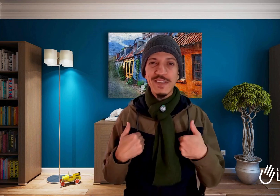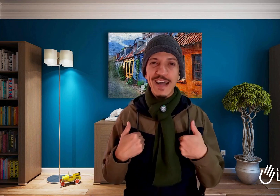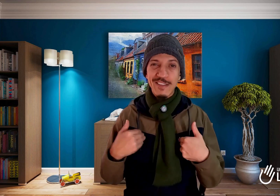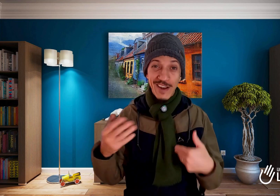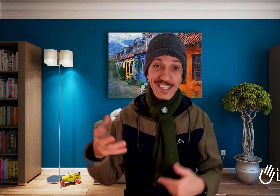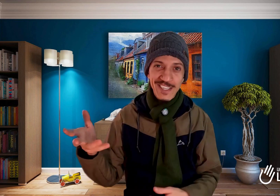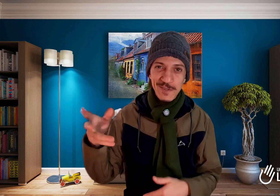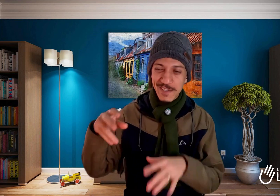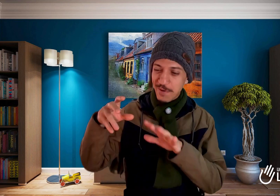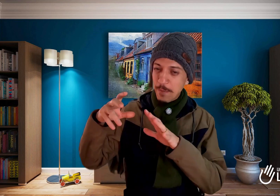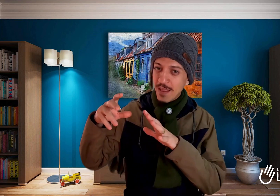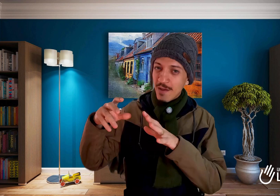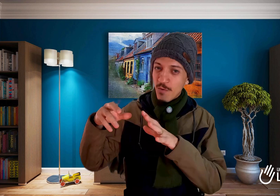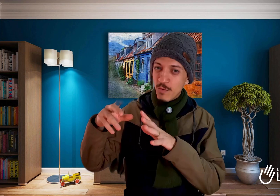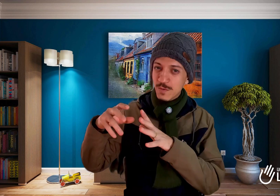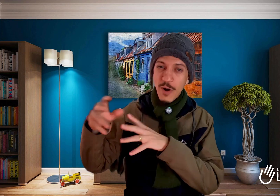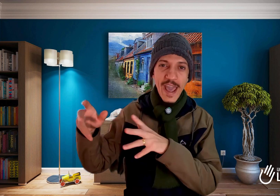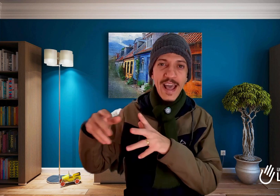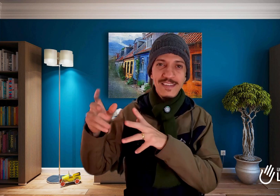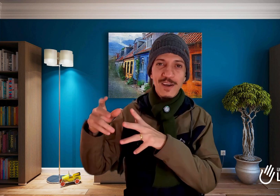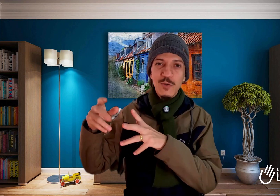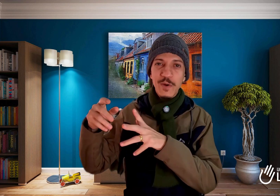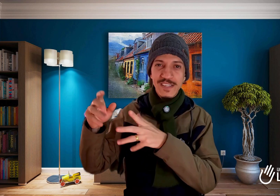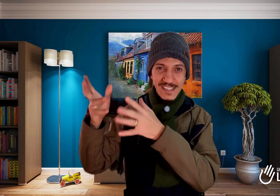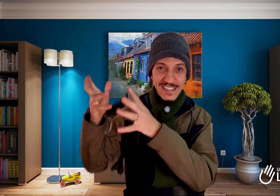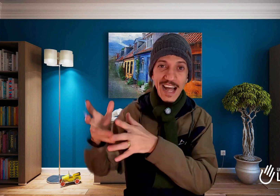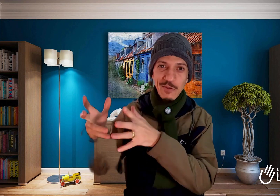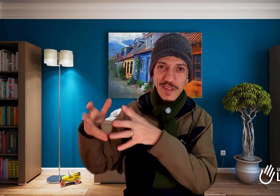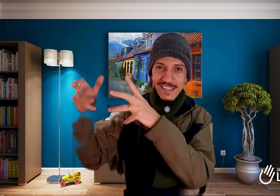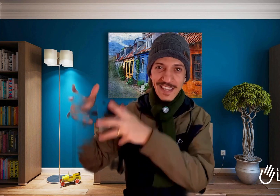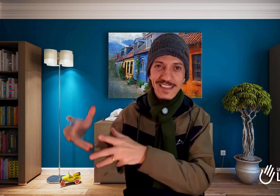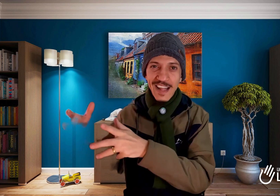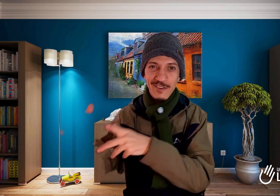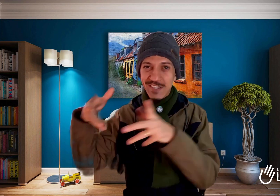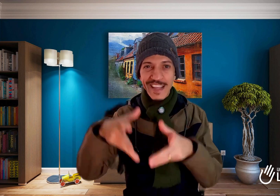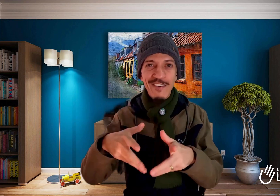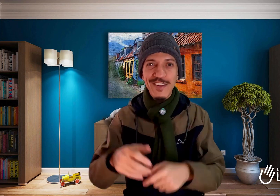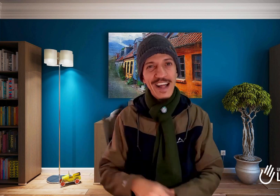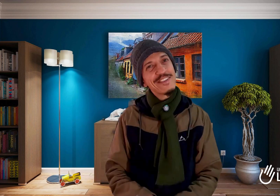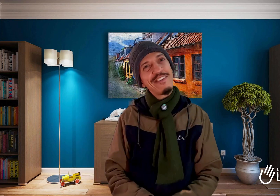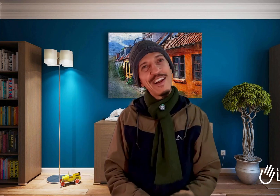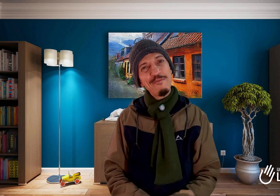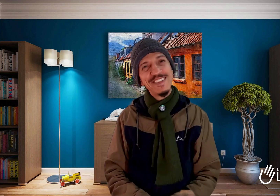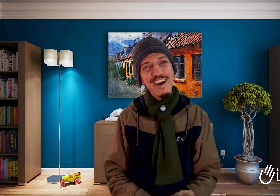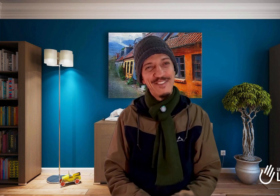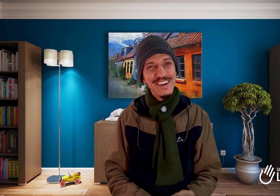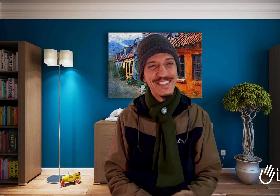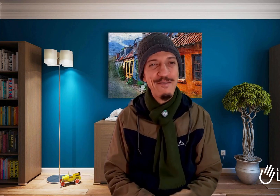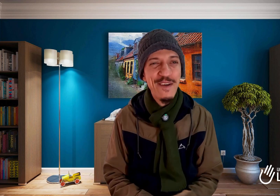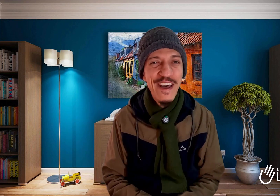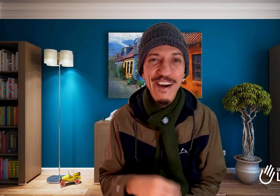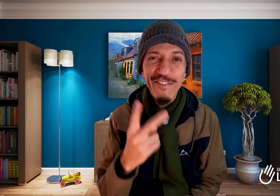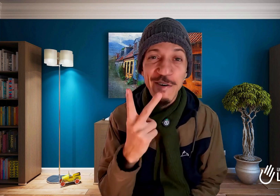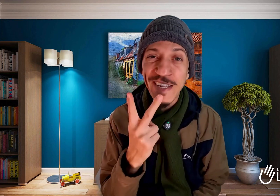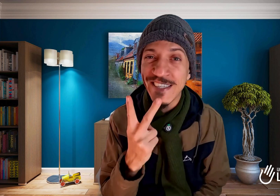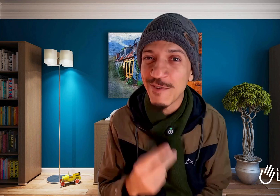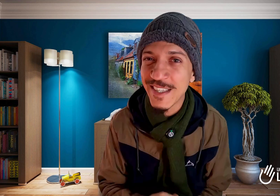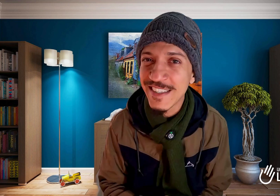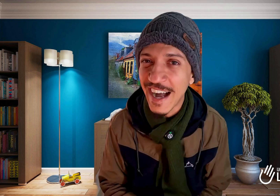Lá tinha, inclusive, uns poetas, autores, a estátua deles sentado, e eu sentava do lado e ficava lá observando, sabe? Vai ficar parecendo duas estátuas